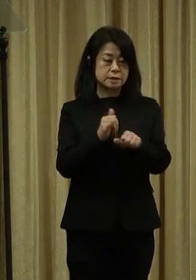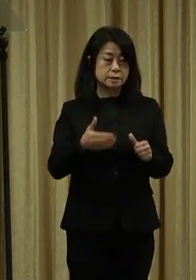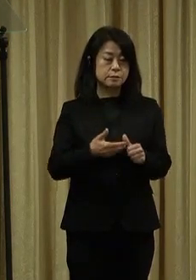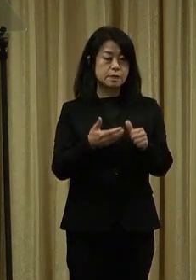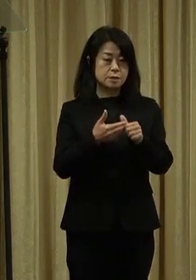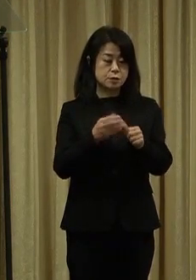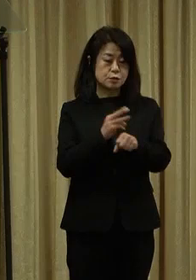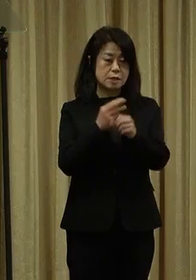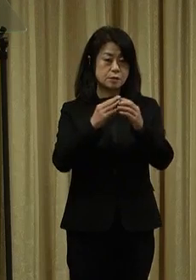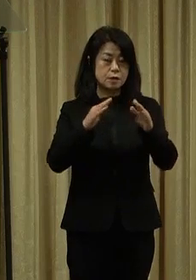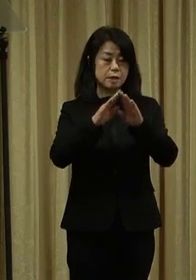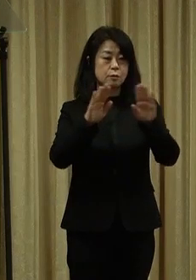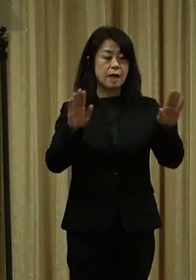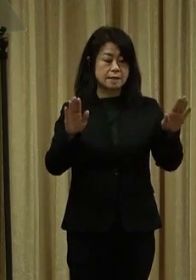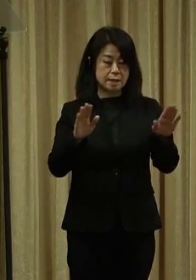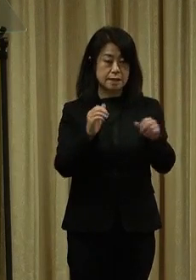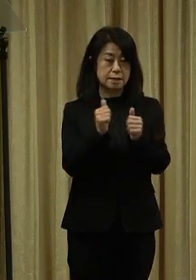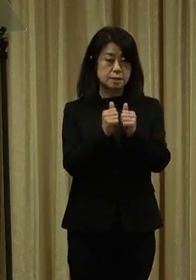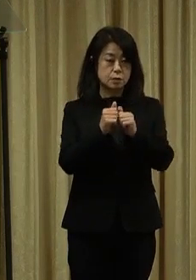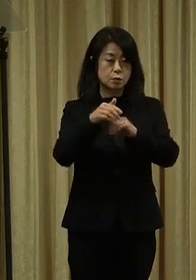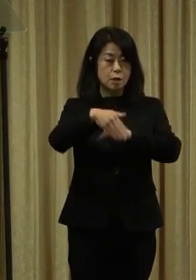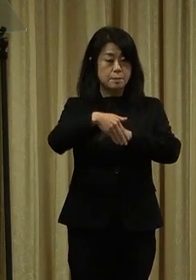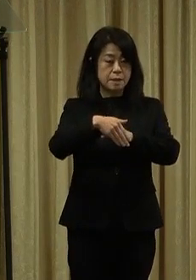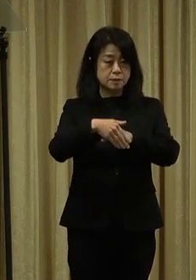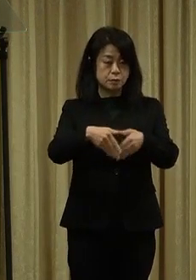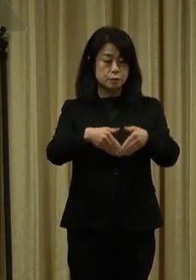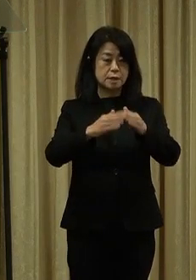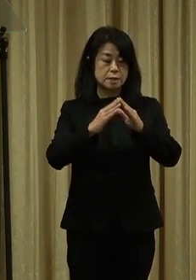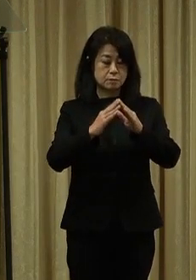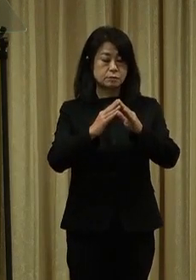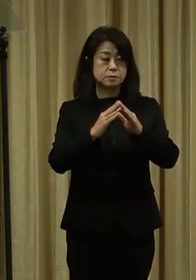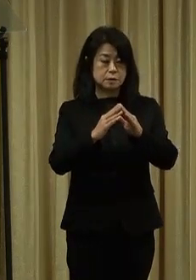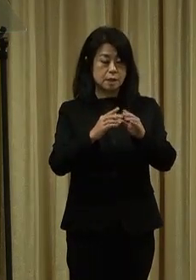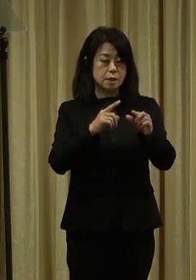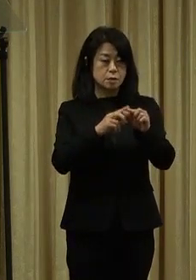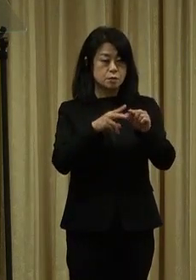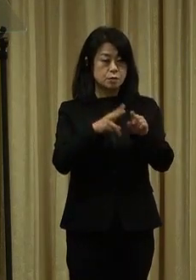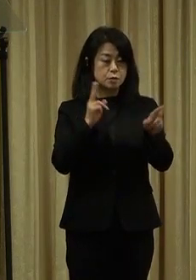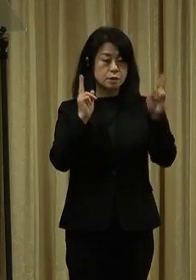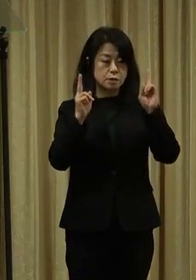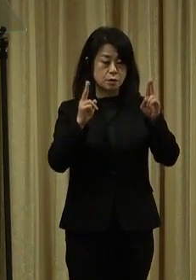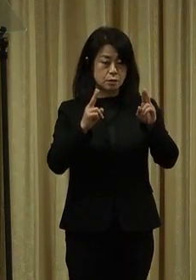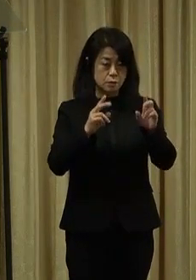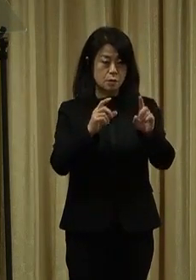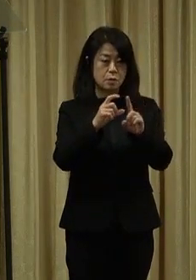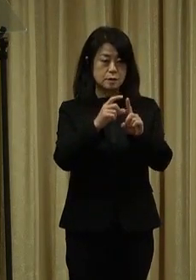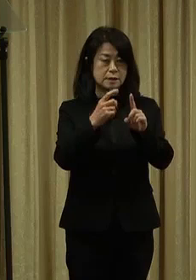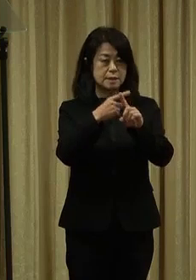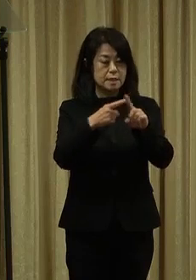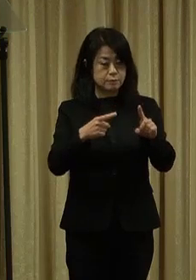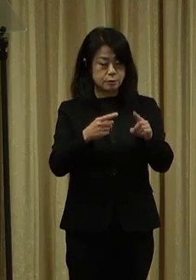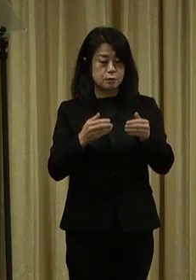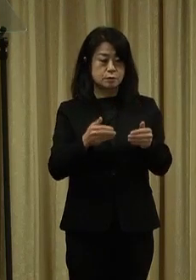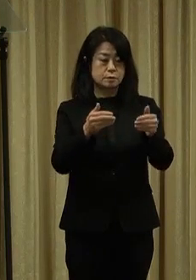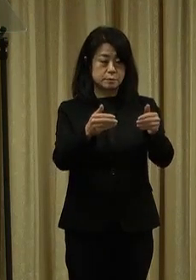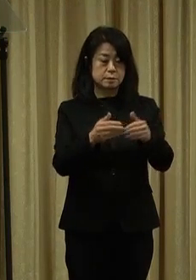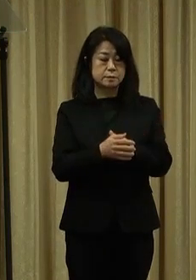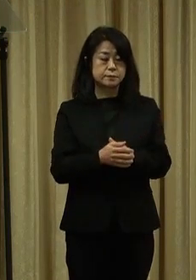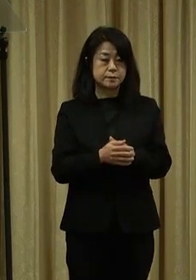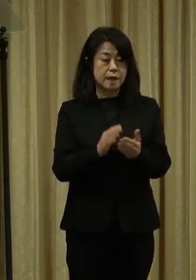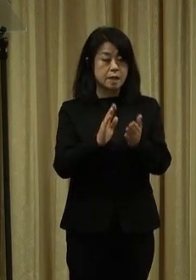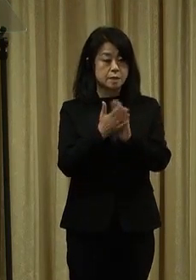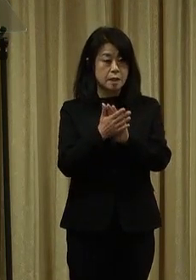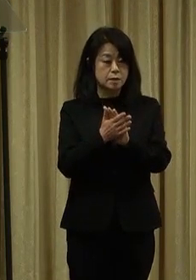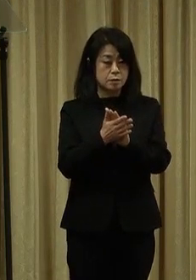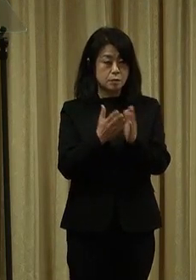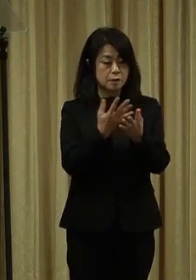会の開催や、相談窓口の設置を通じ、中小企業における DX を促進します。また、県の